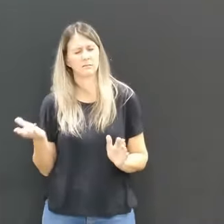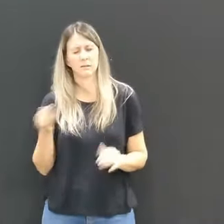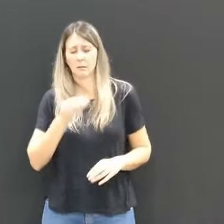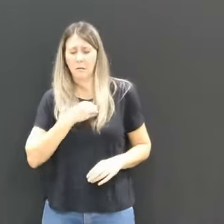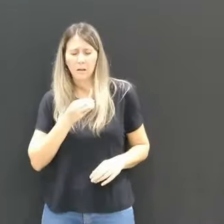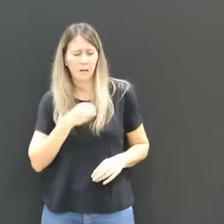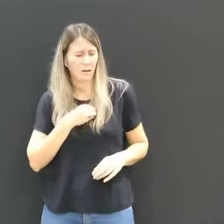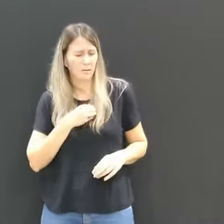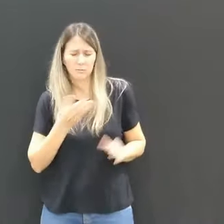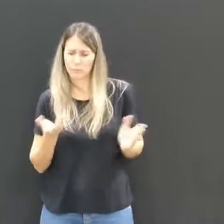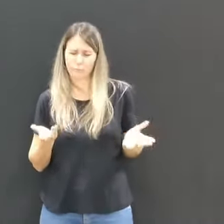pecado.